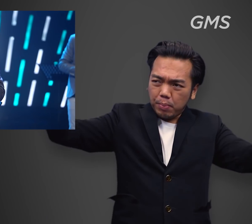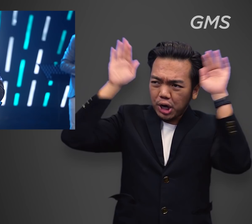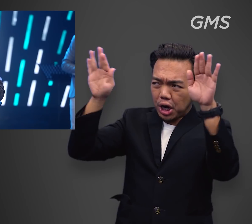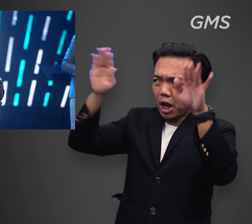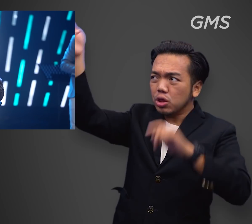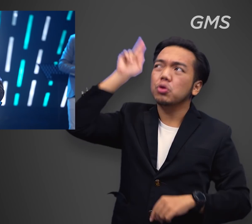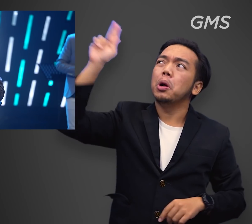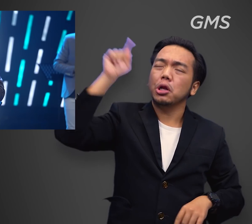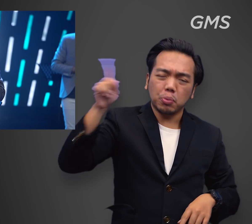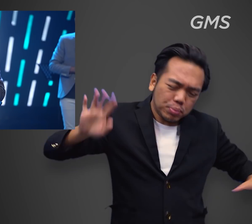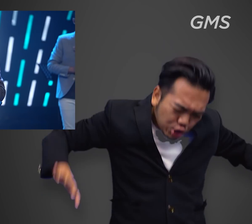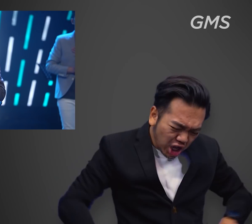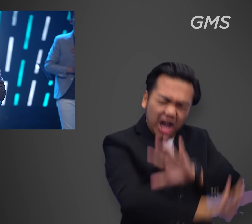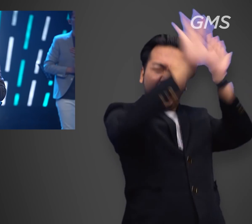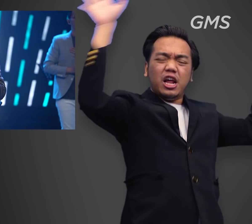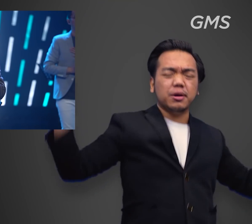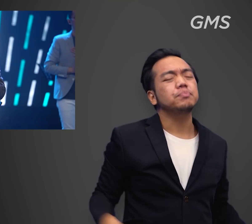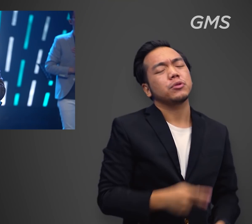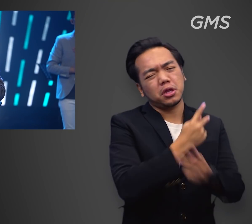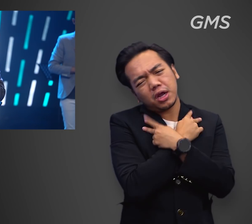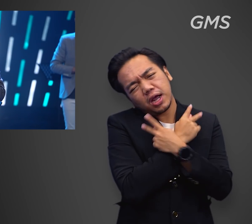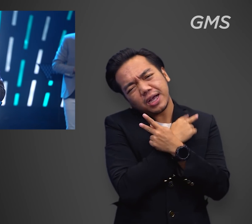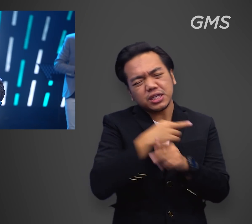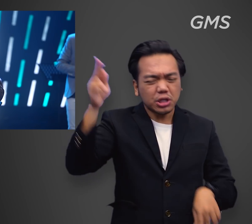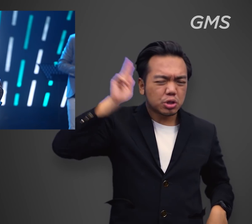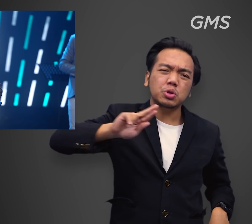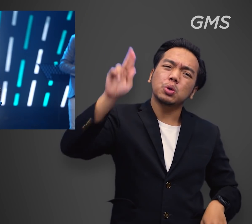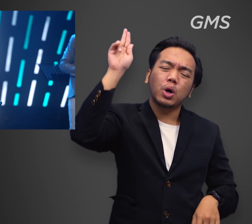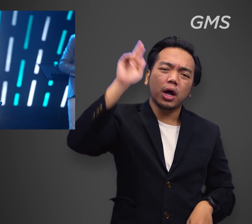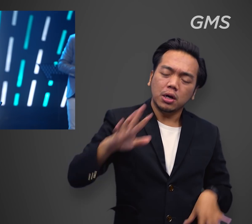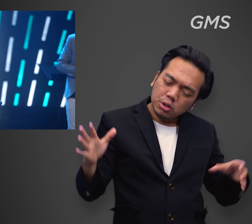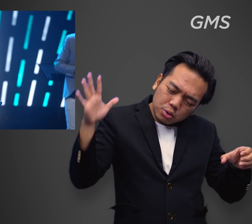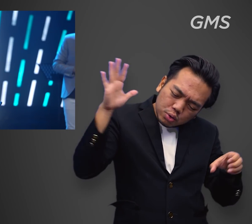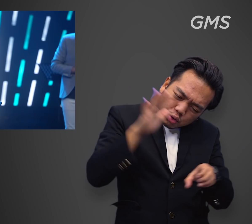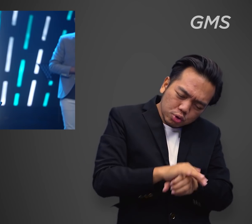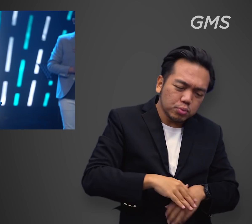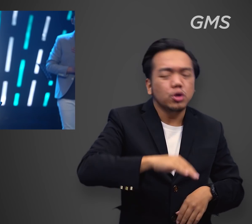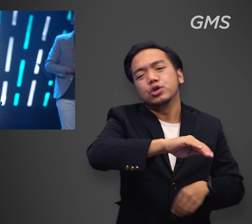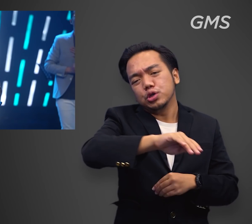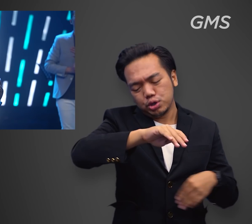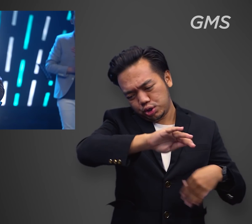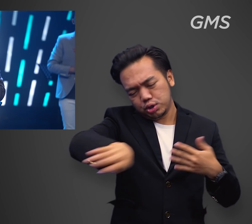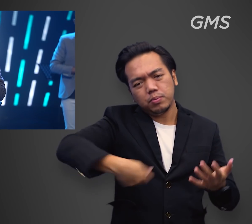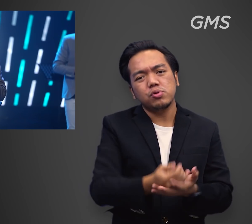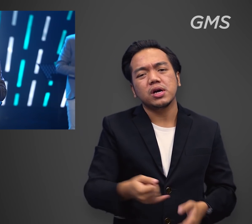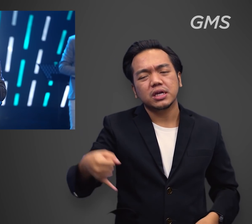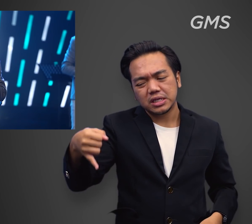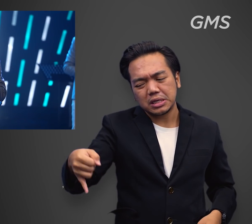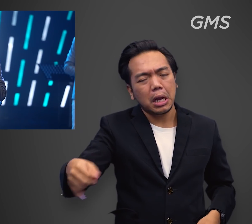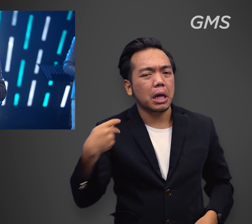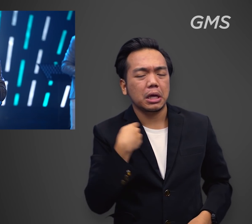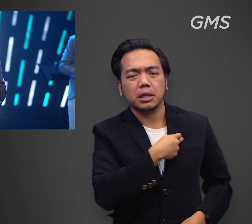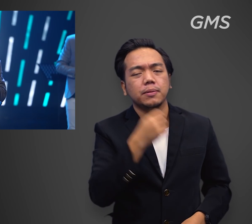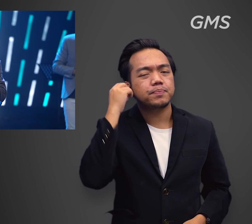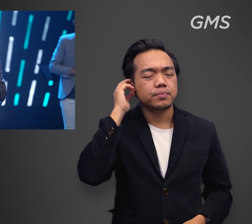besar. Kasih-Nya menutup segala kelemahan dan kekurangan kita. Karena itu ucapkan syukur.